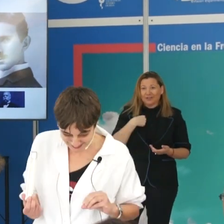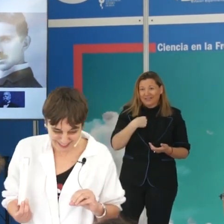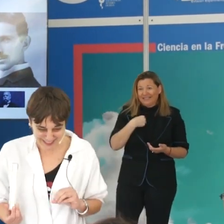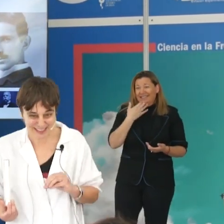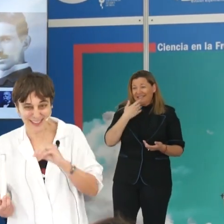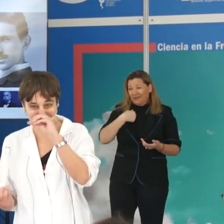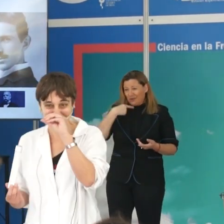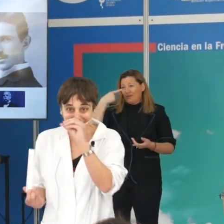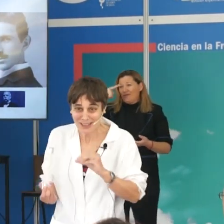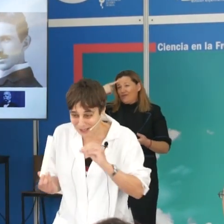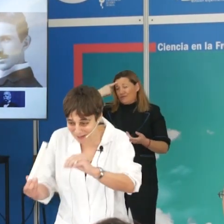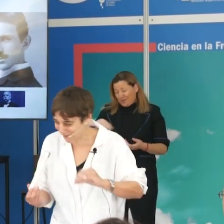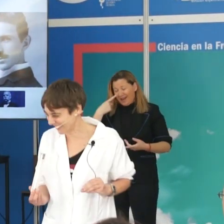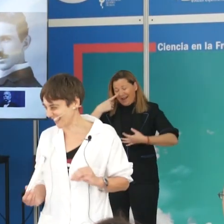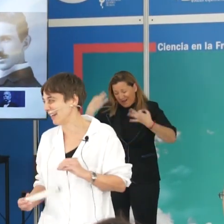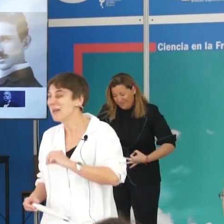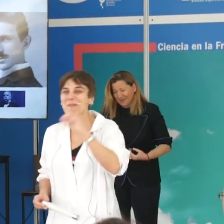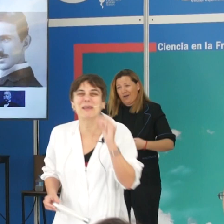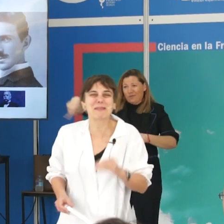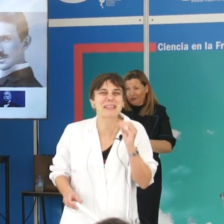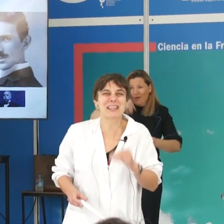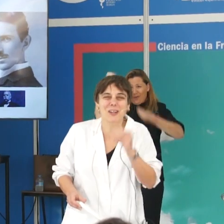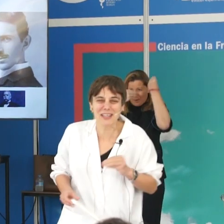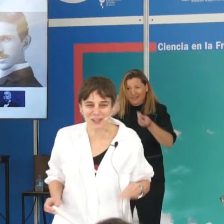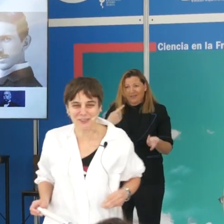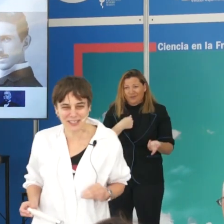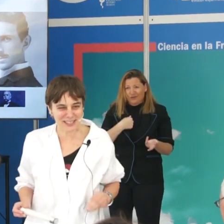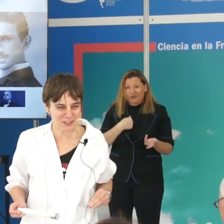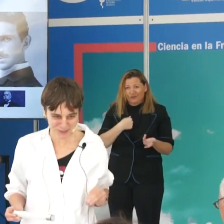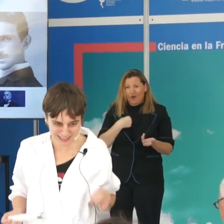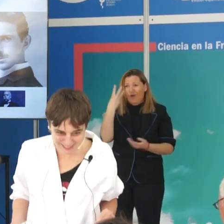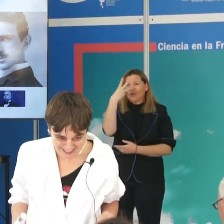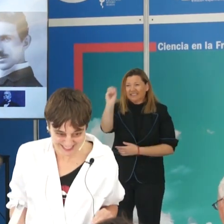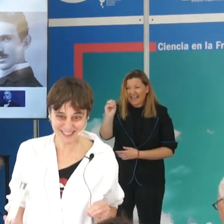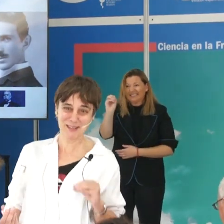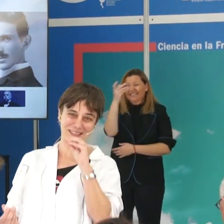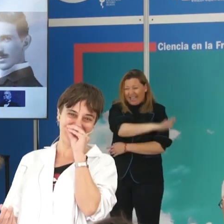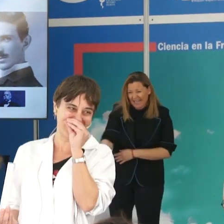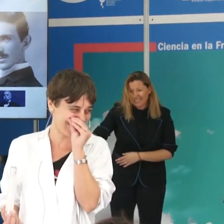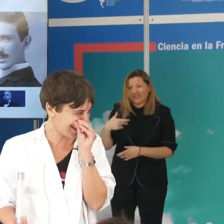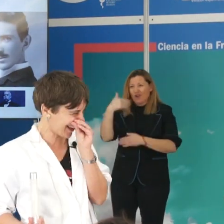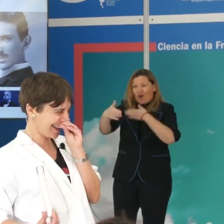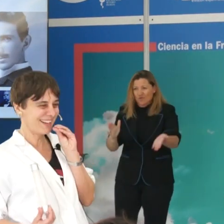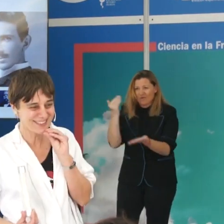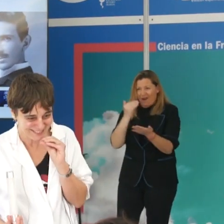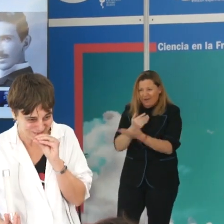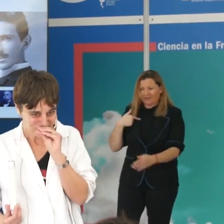pensaba? ¿Cómo pensaba? ¿Me iba a meter todos los días con 30 niños en una clase?